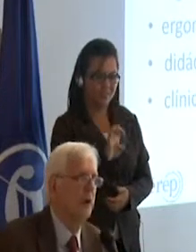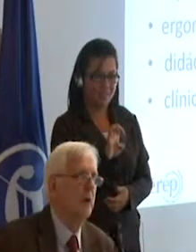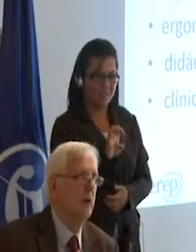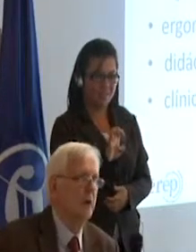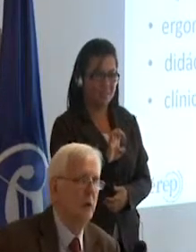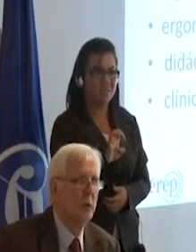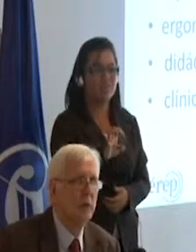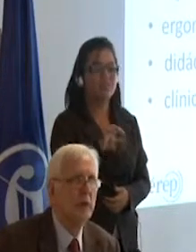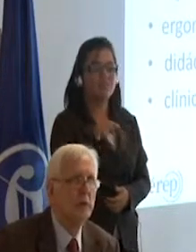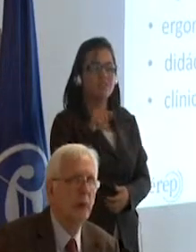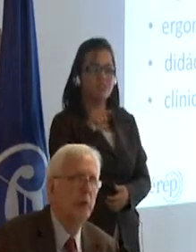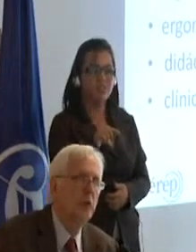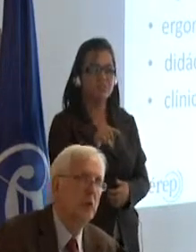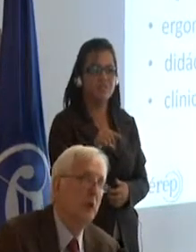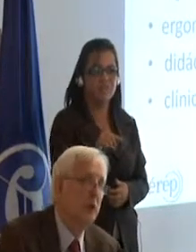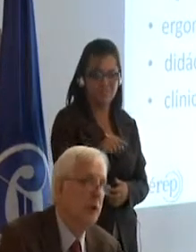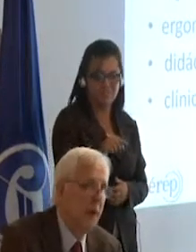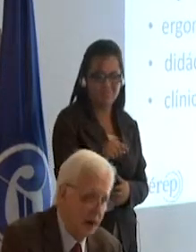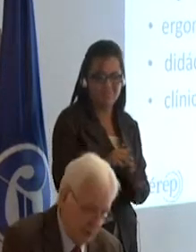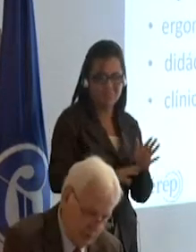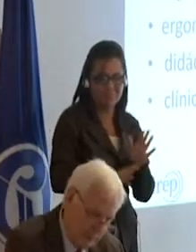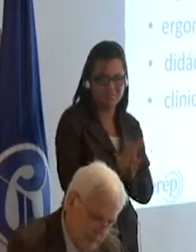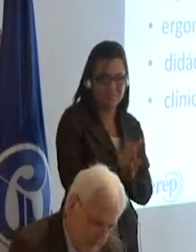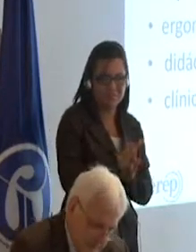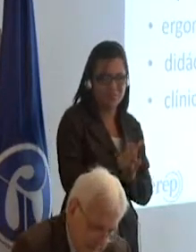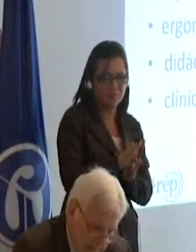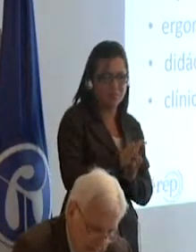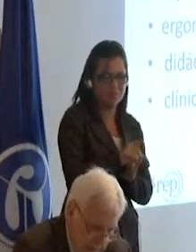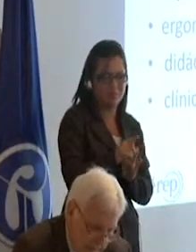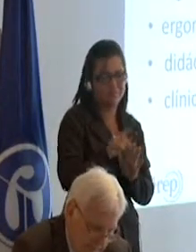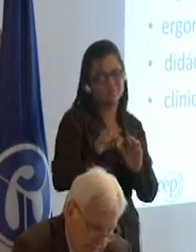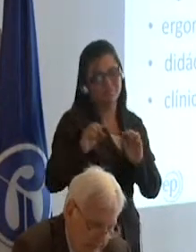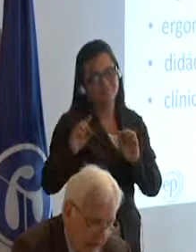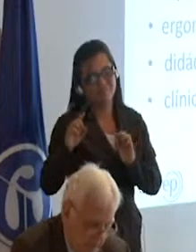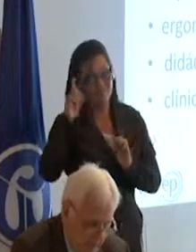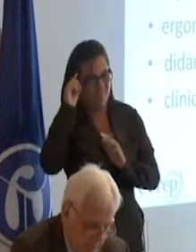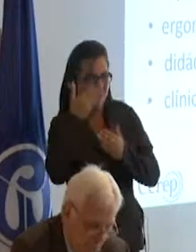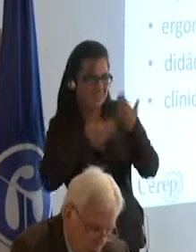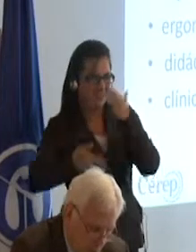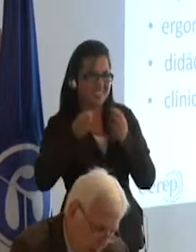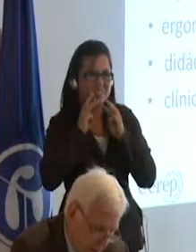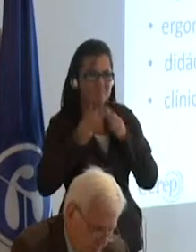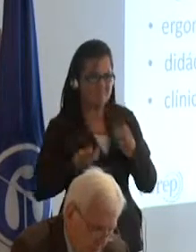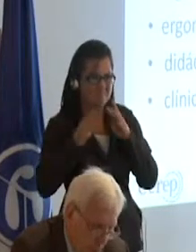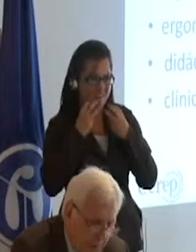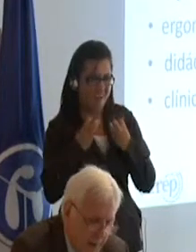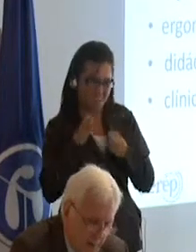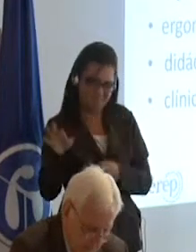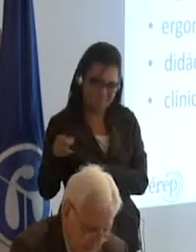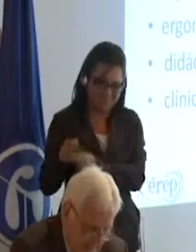desarrollado, retomando el análisis marxista,